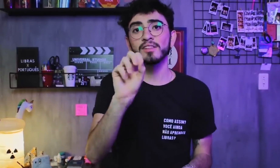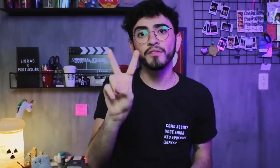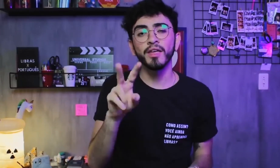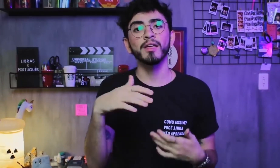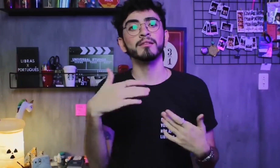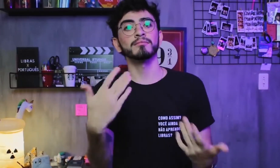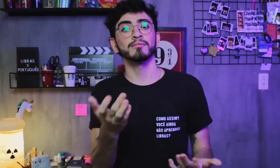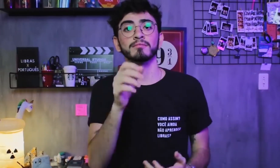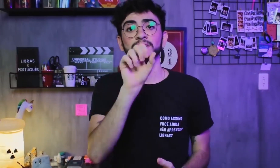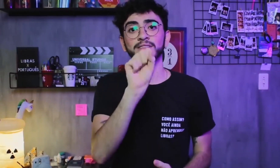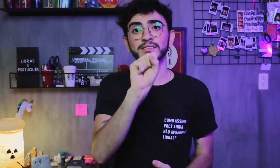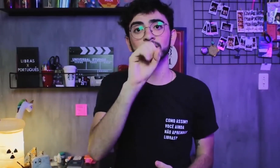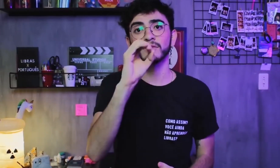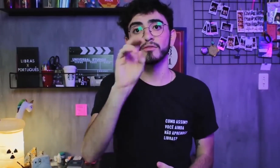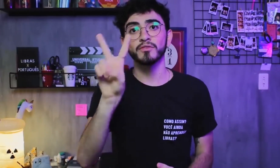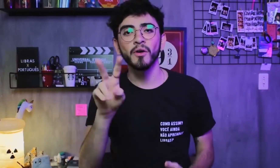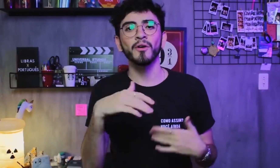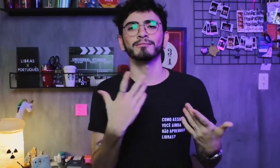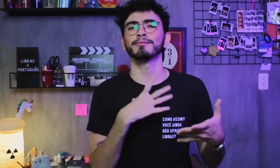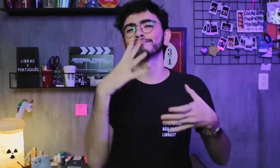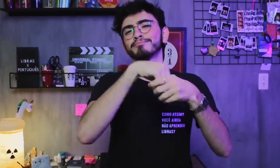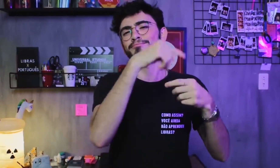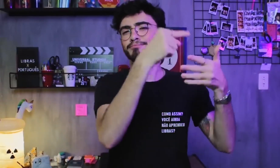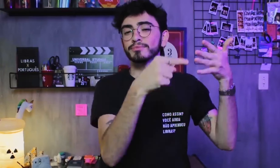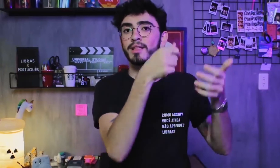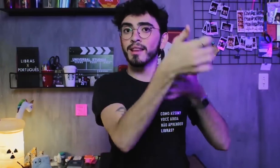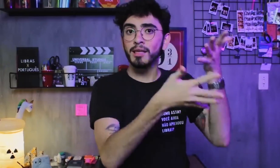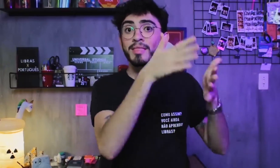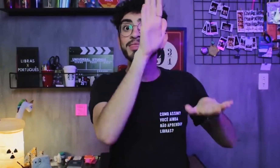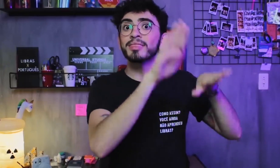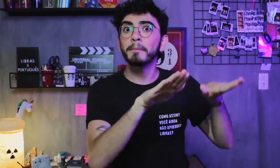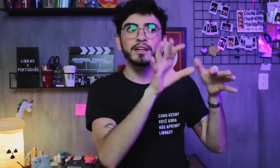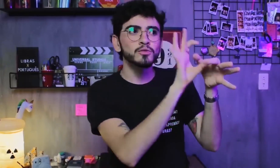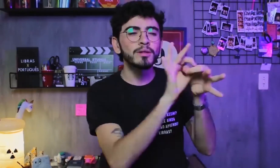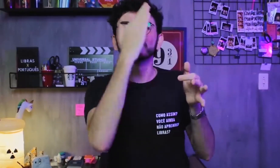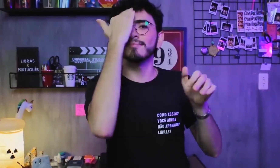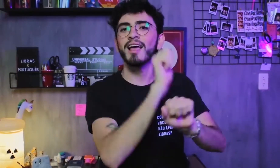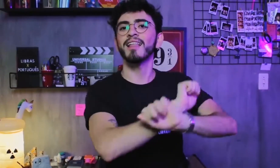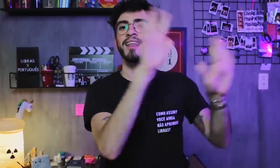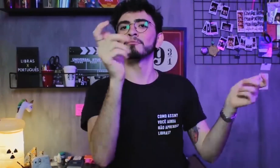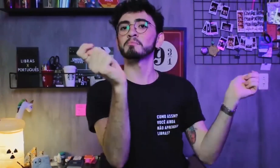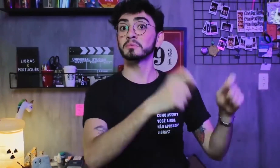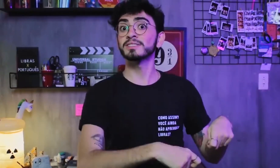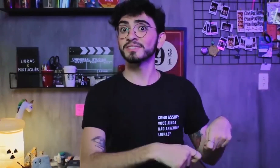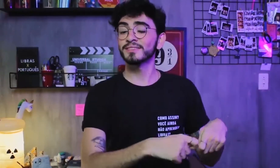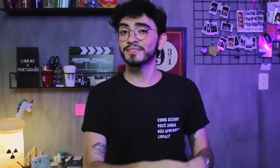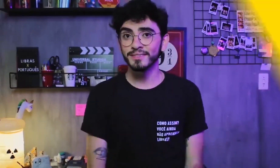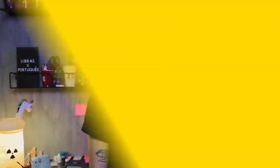com objeto, sujeito e verbo, ou sujeito, objeto e verbo. Existe uma variedade de combinações, só depende do contexto das frases.